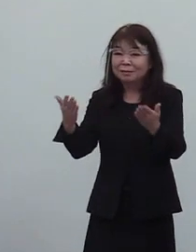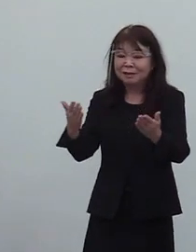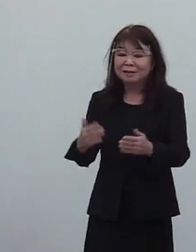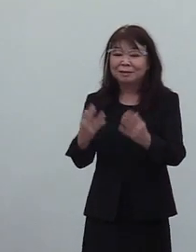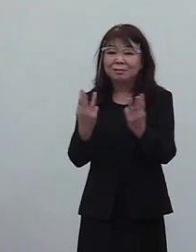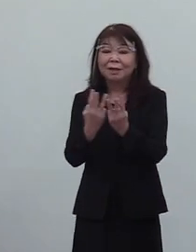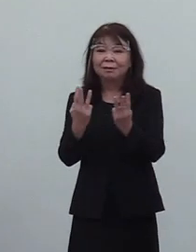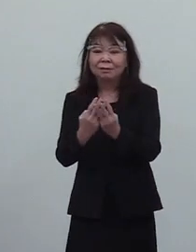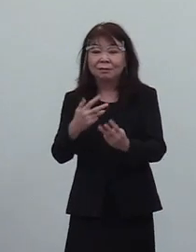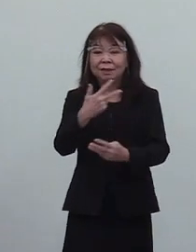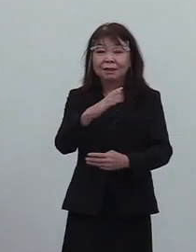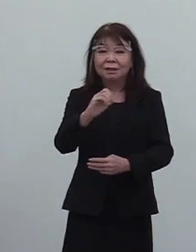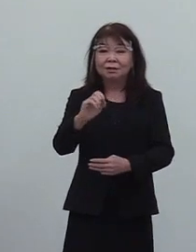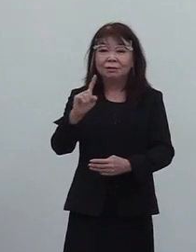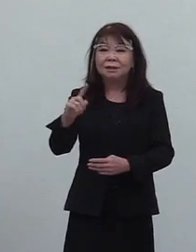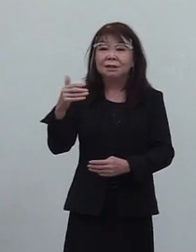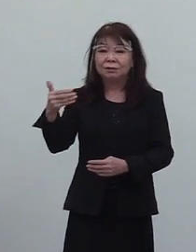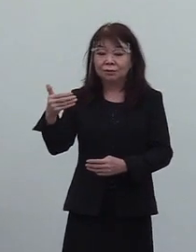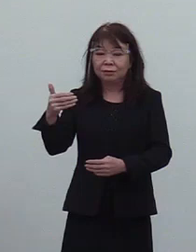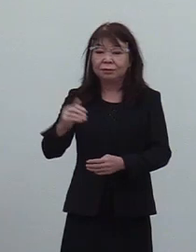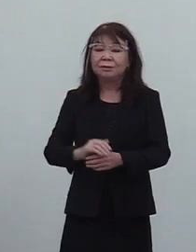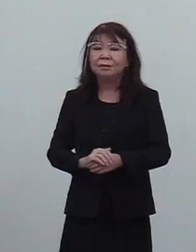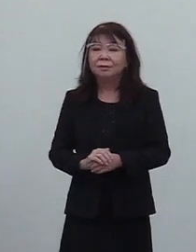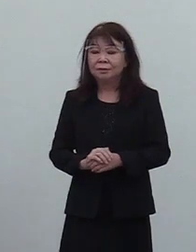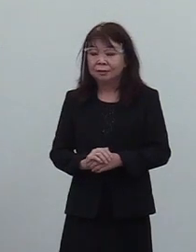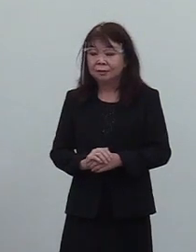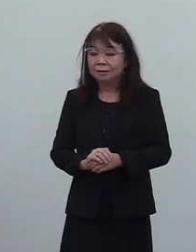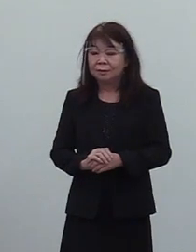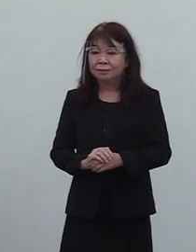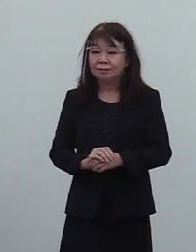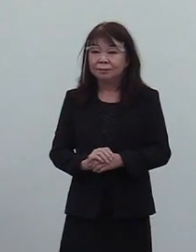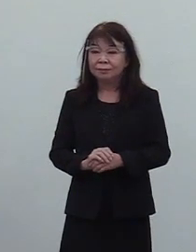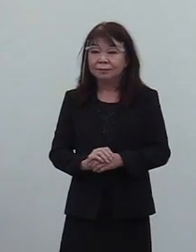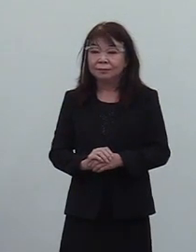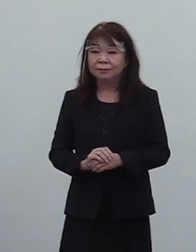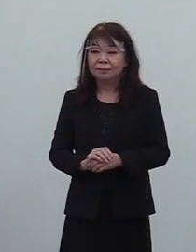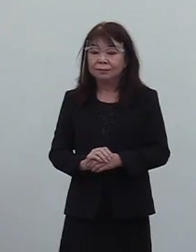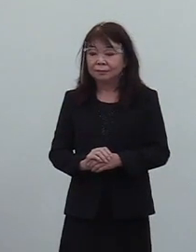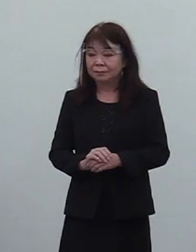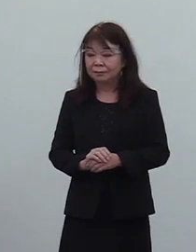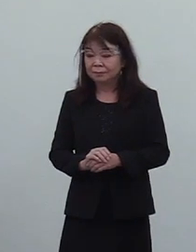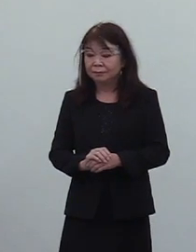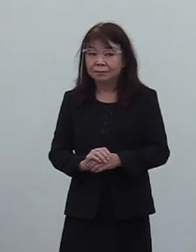番号で7019番というのがございます。